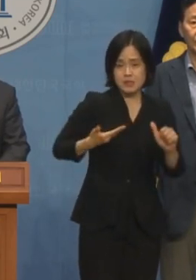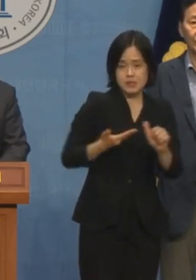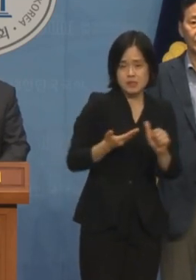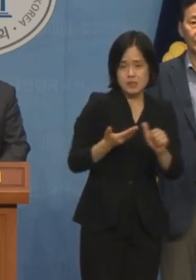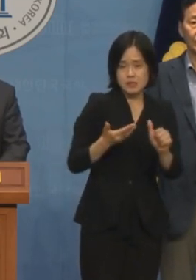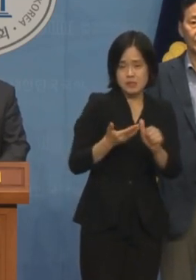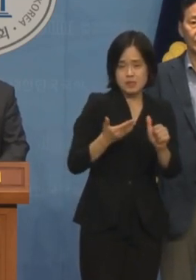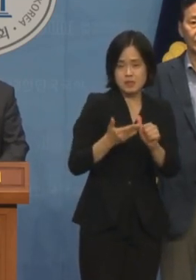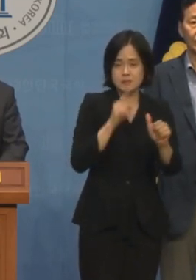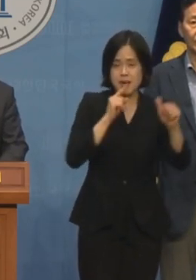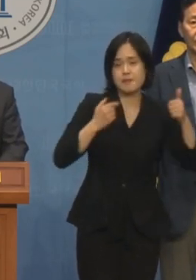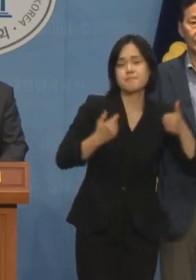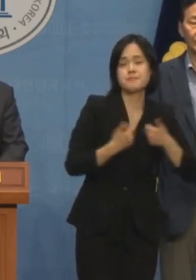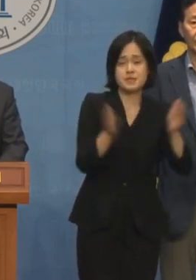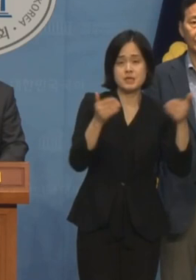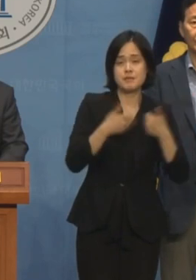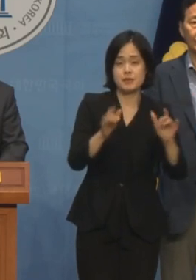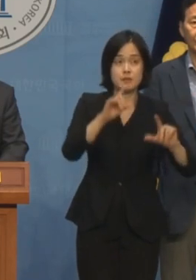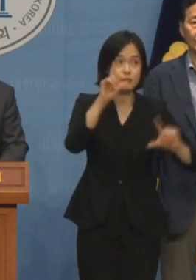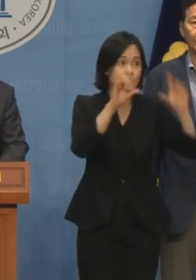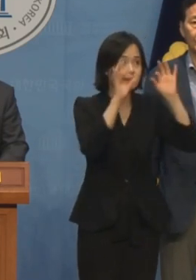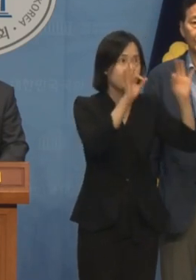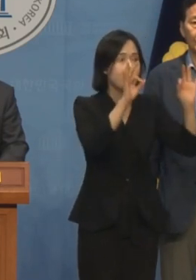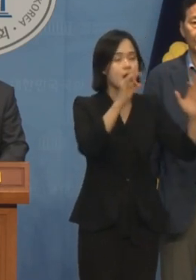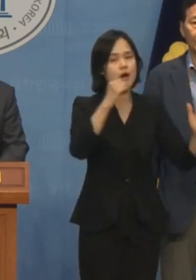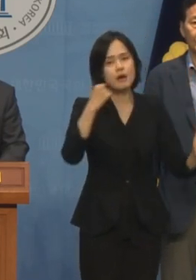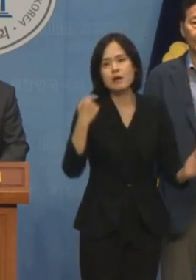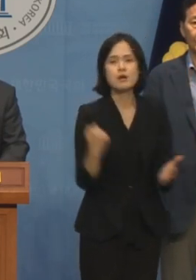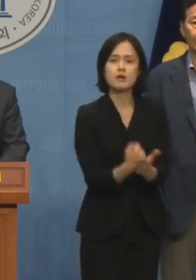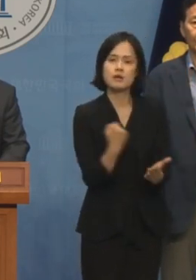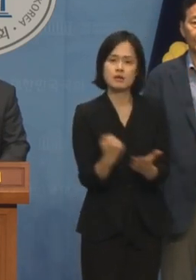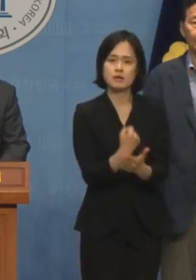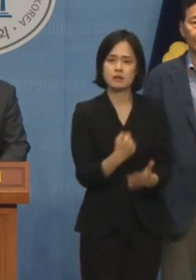것에 대해 개탄을 금할 수 없습니다.